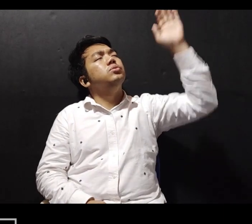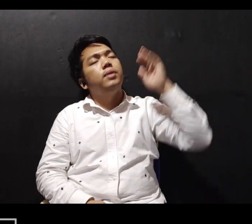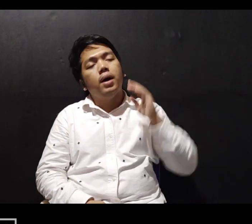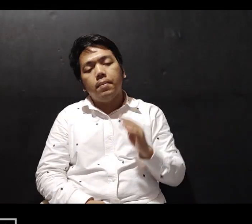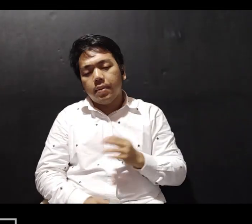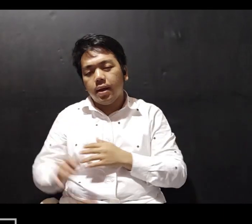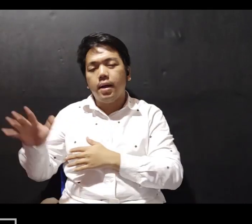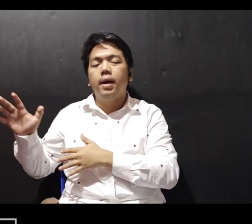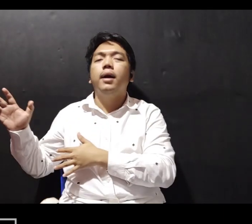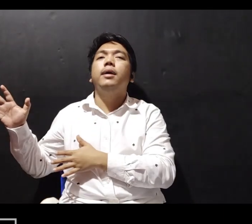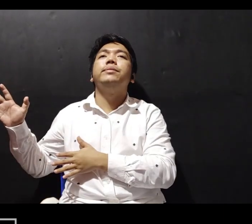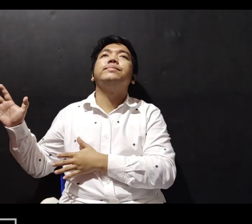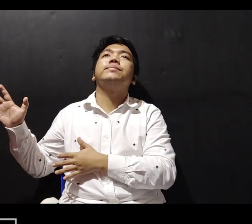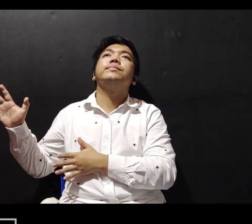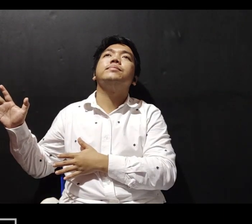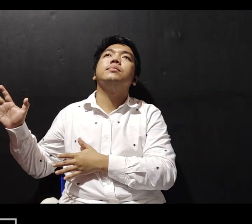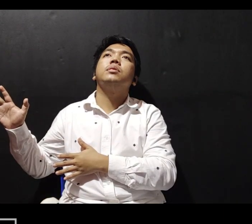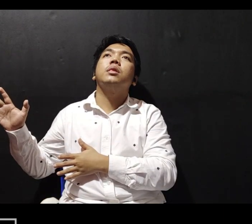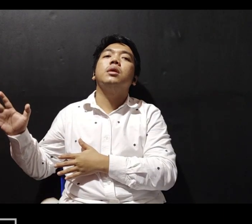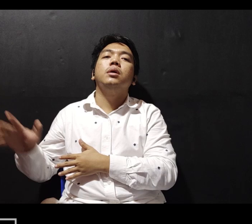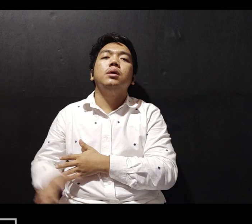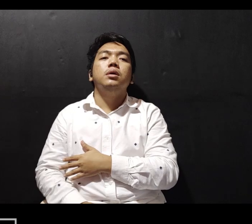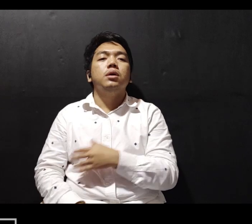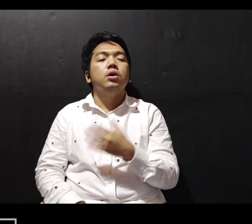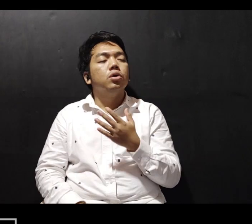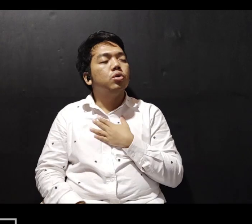Bersamamu Bapa,